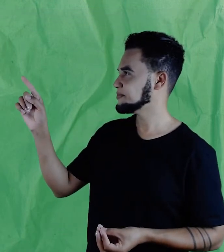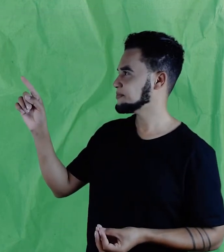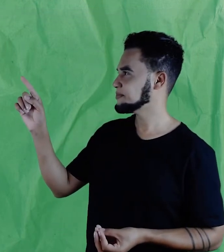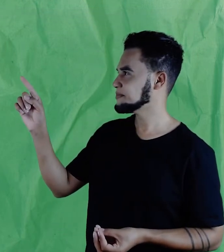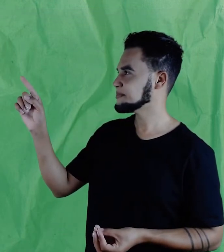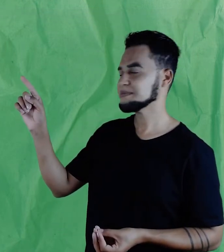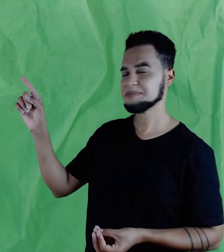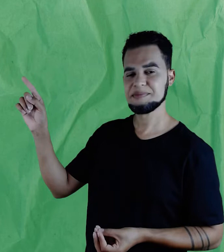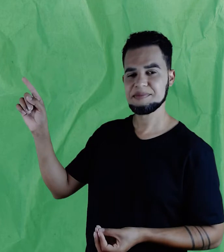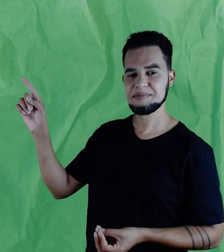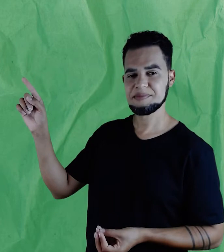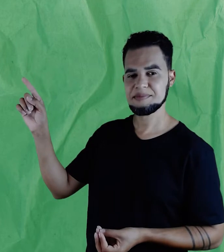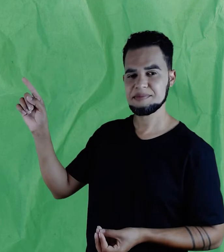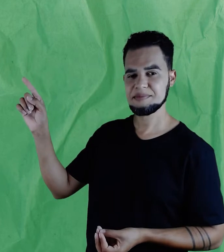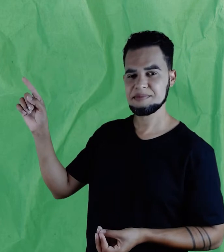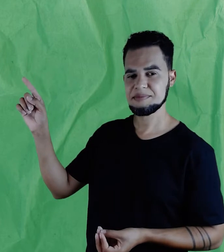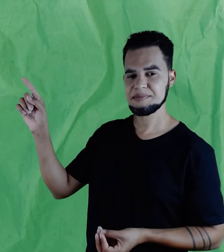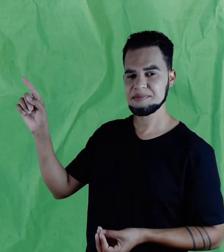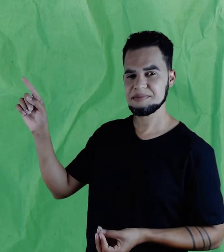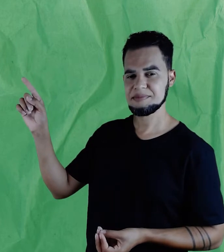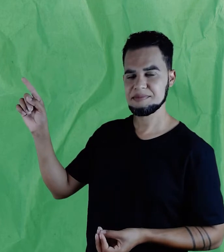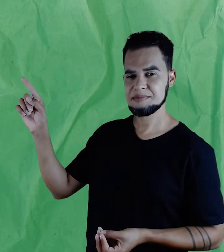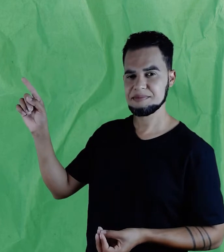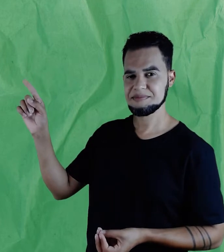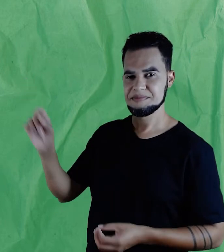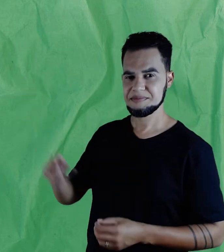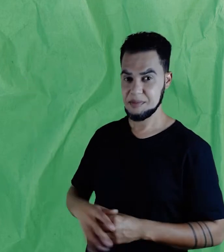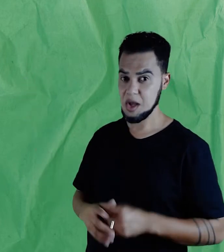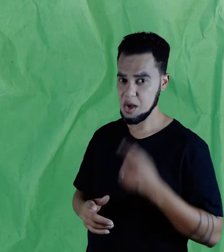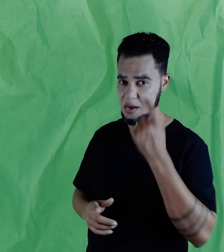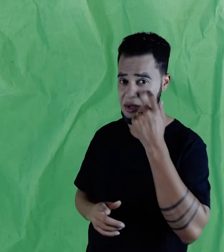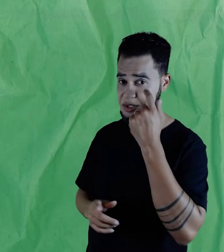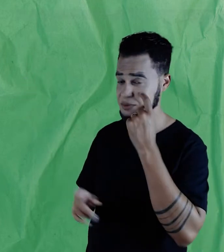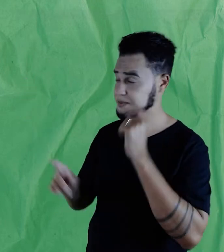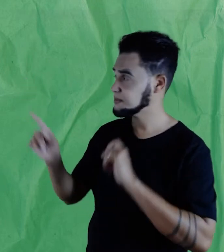button, olha só.